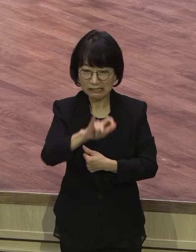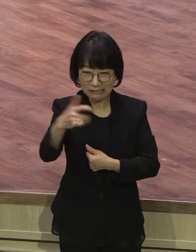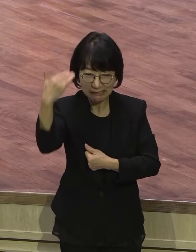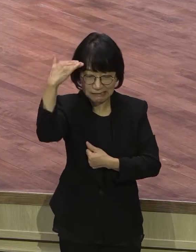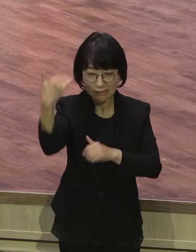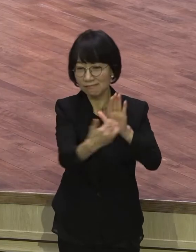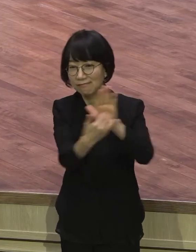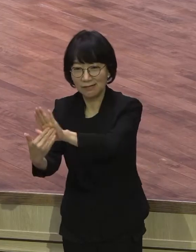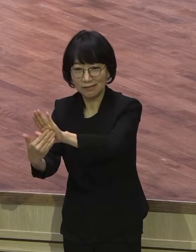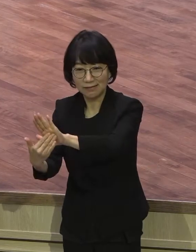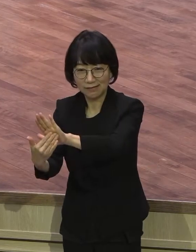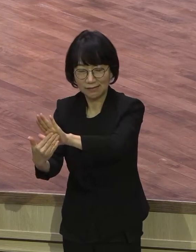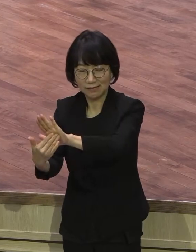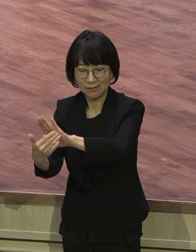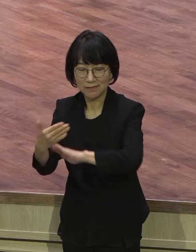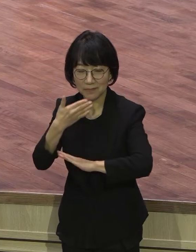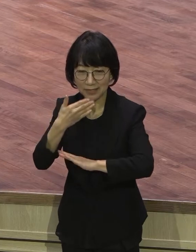수가 없다.